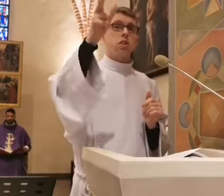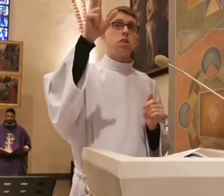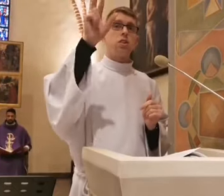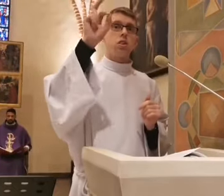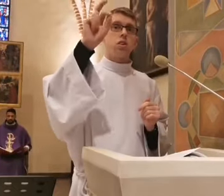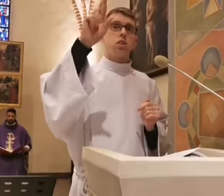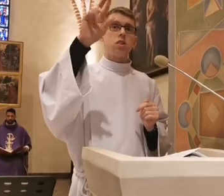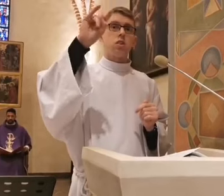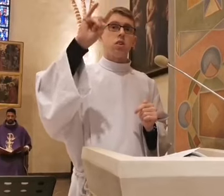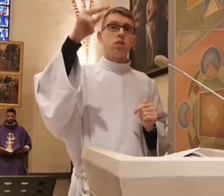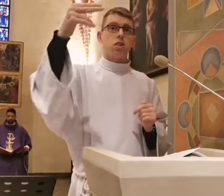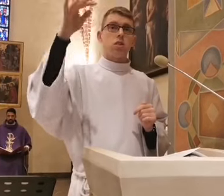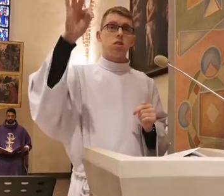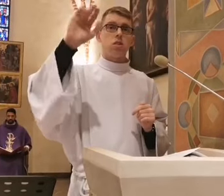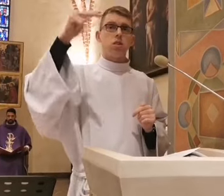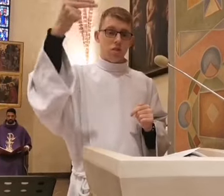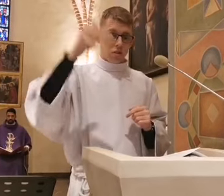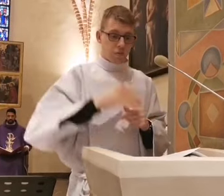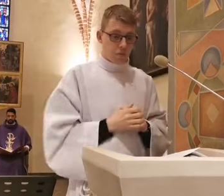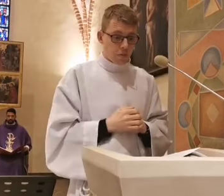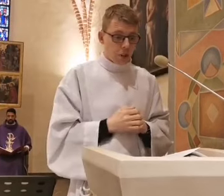Koryntian.